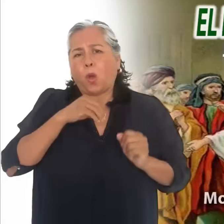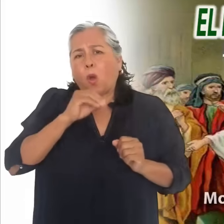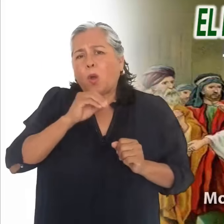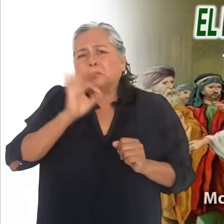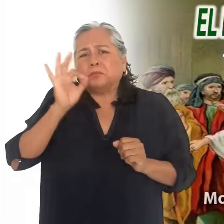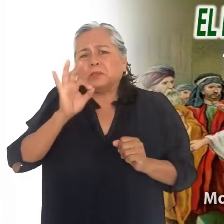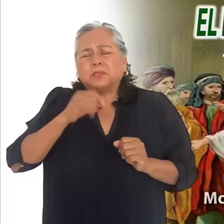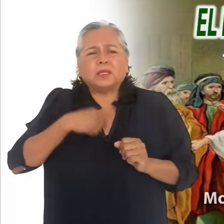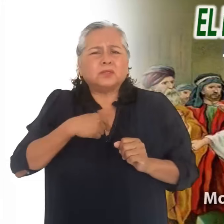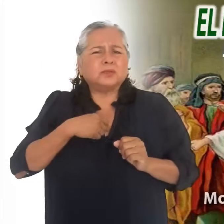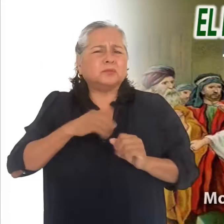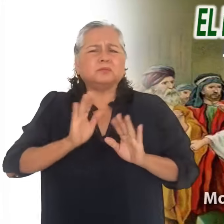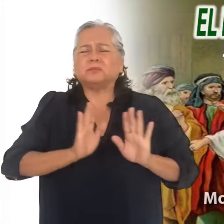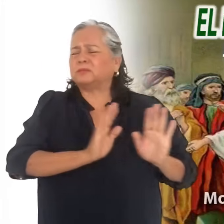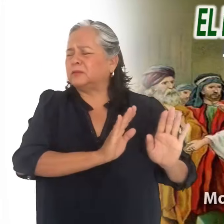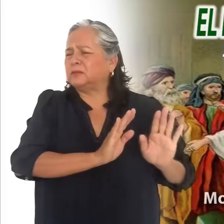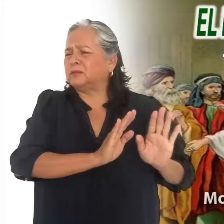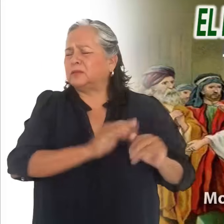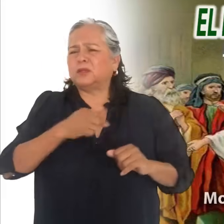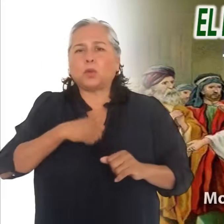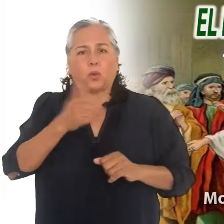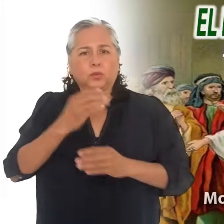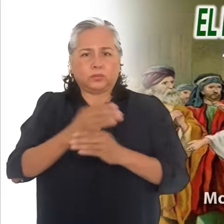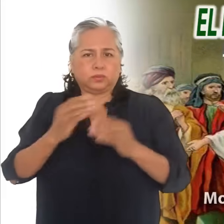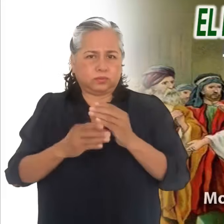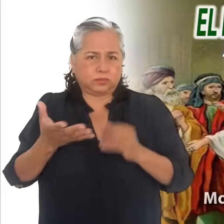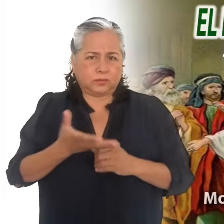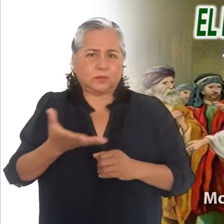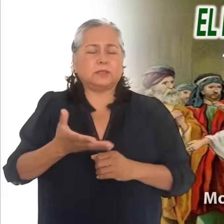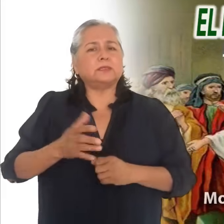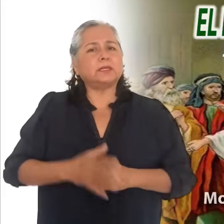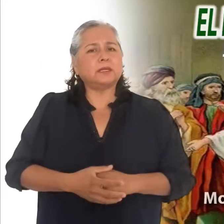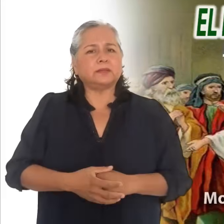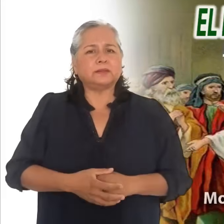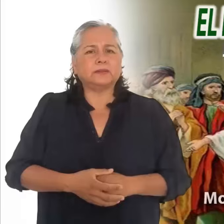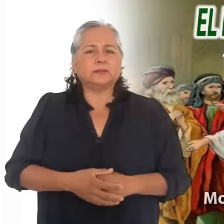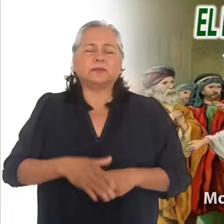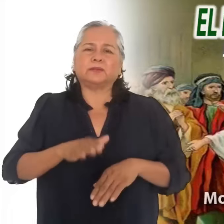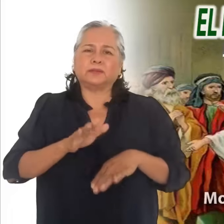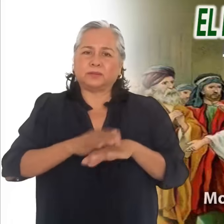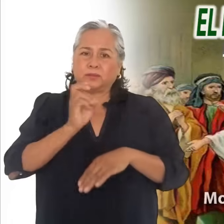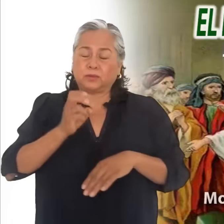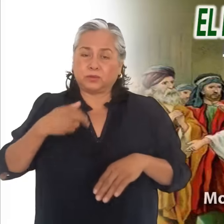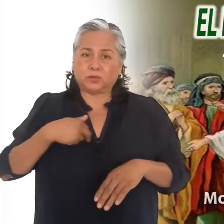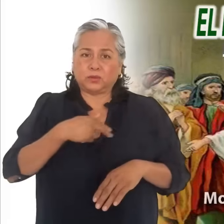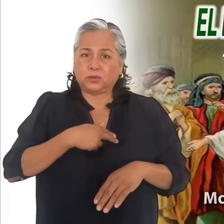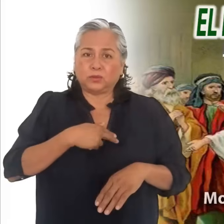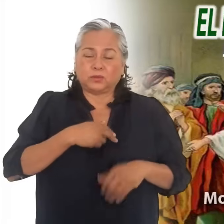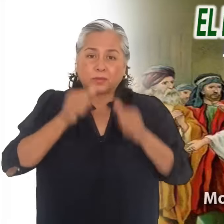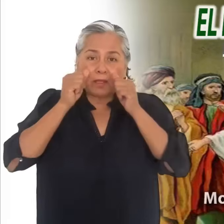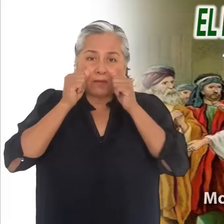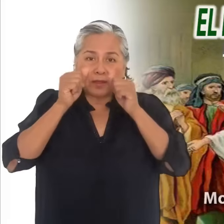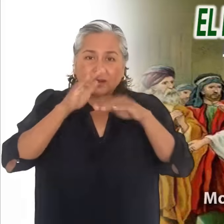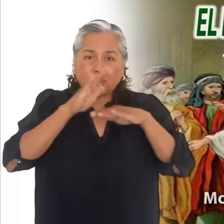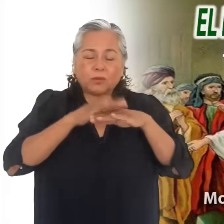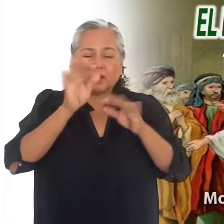que no son verdaderamente importantes y que quitan nuestra atención a lo fundamental.